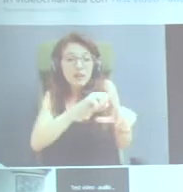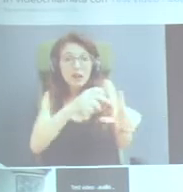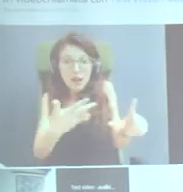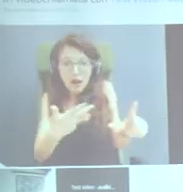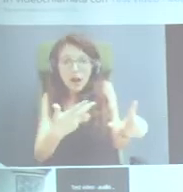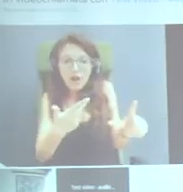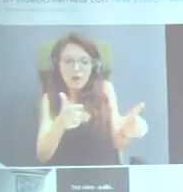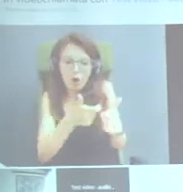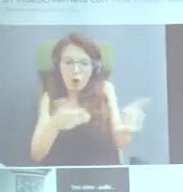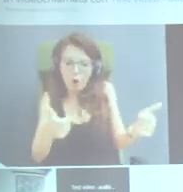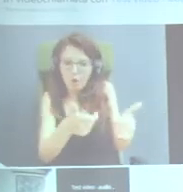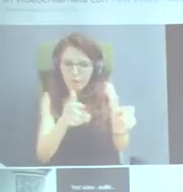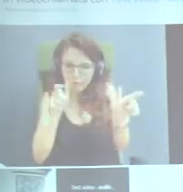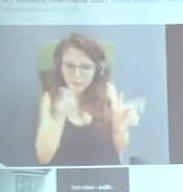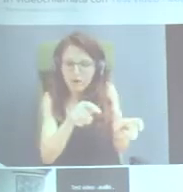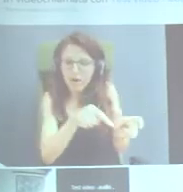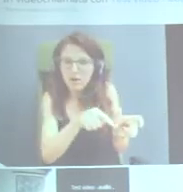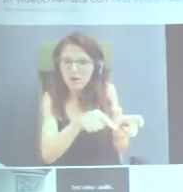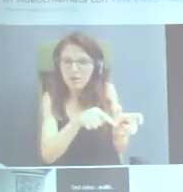Conference può essere